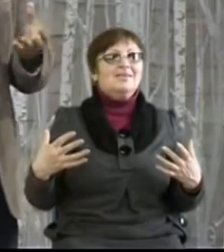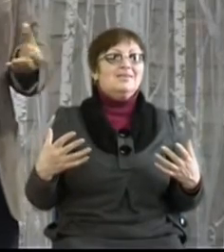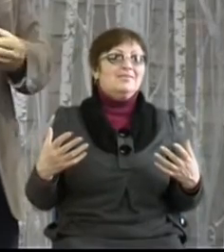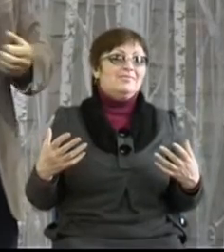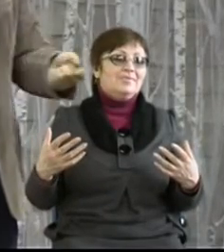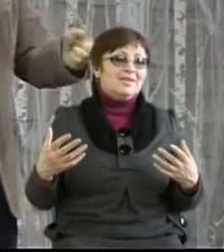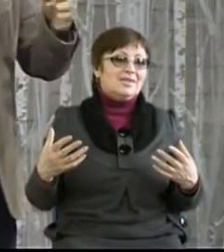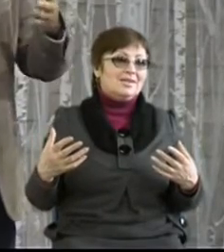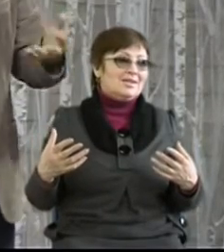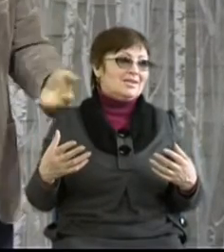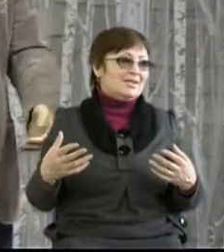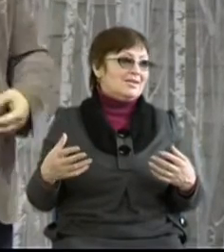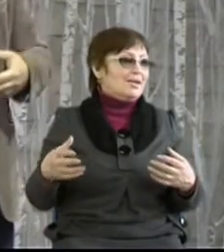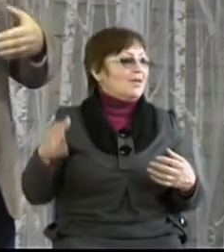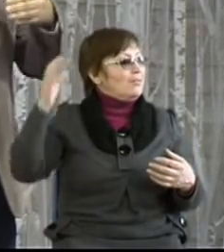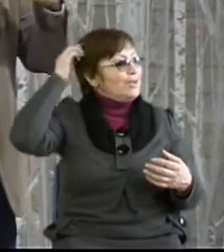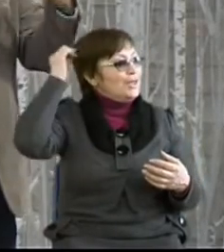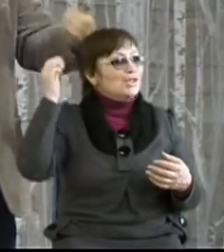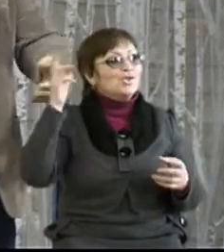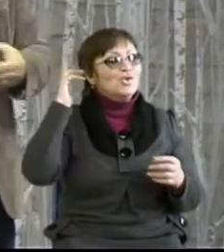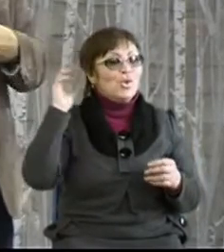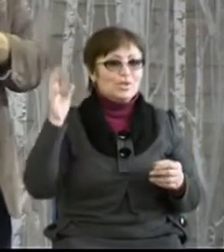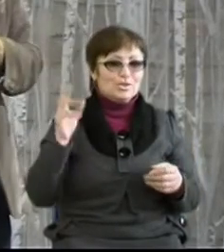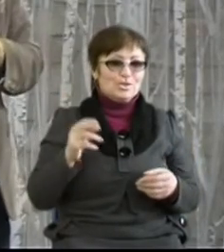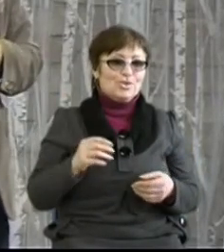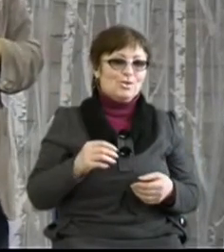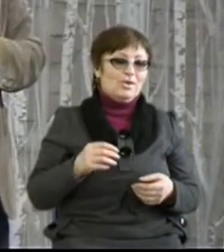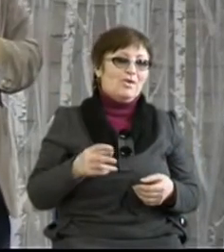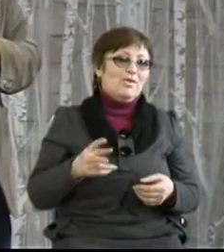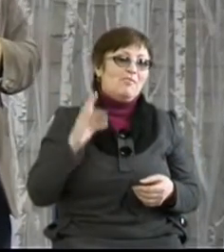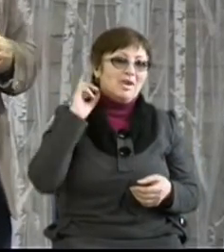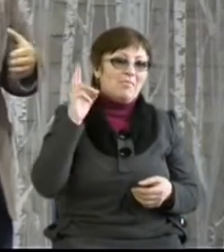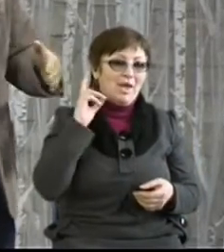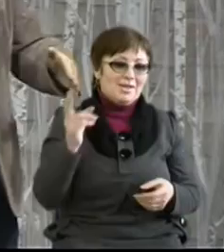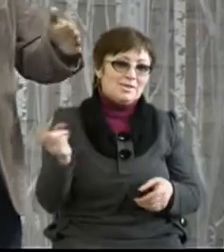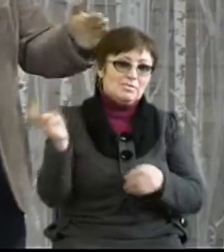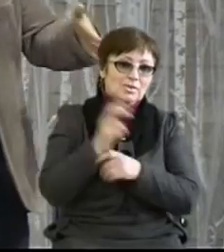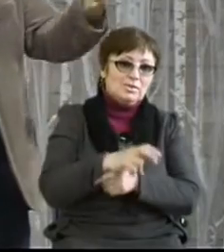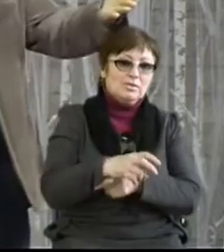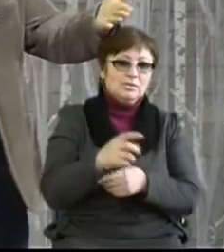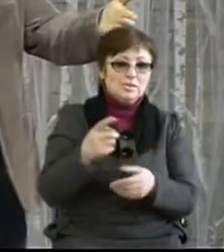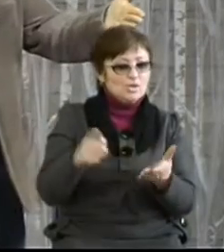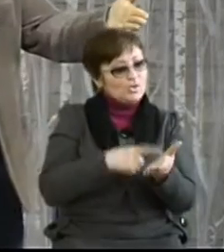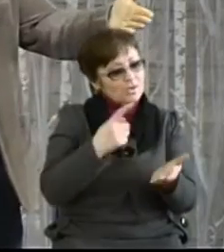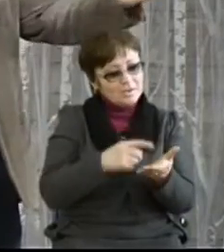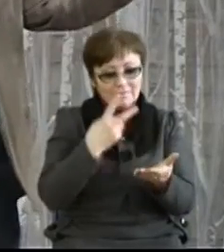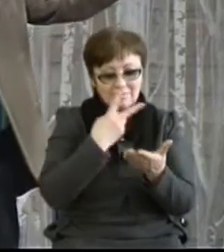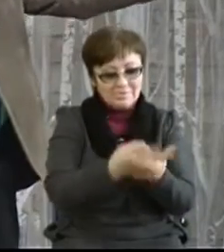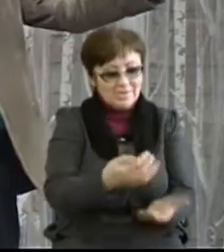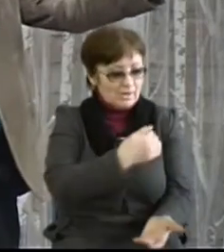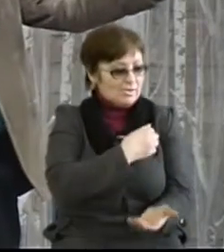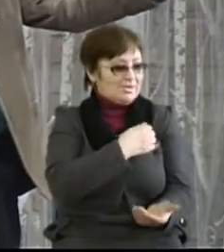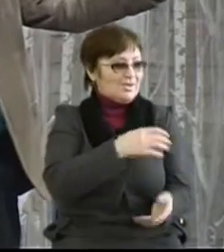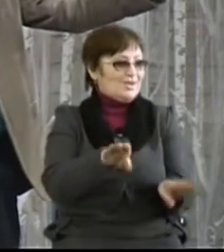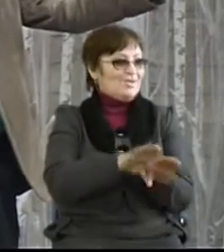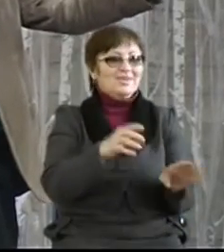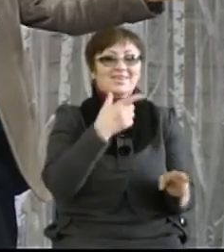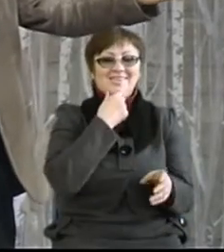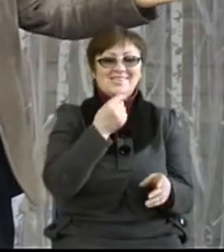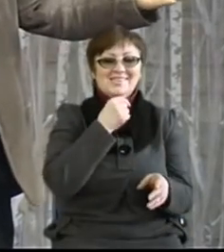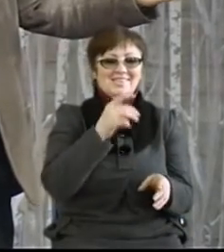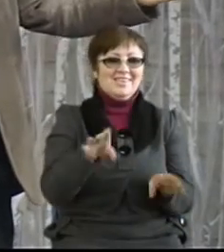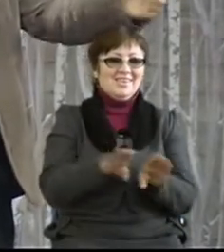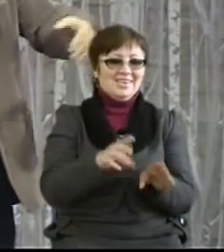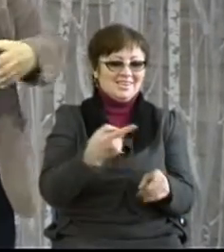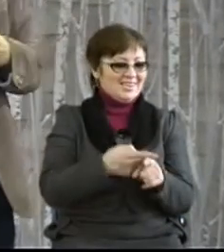же сестры как начинают идти сделать прически, вот, приходят в парикмахерскую, приносят журнальчик, говорят: «Я хочу быть вот такой же красивой, как